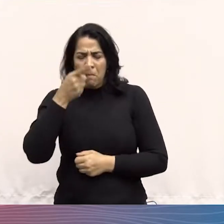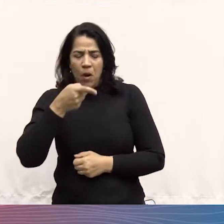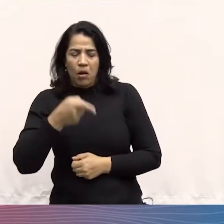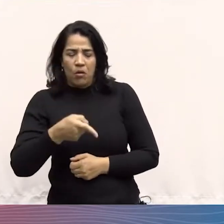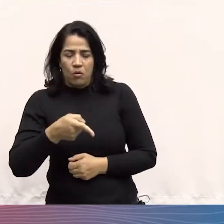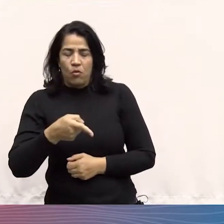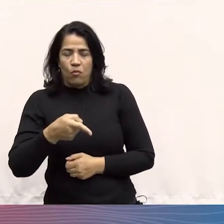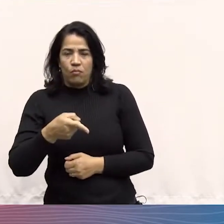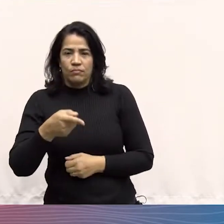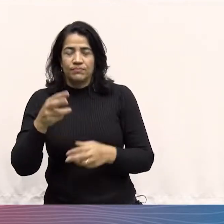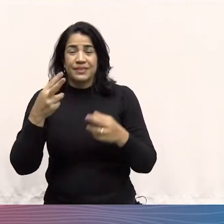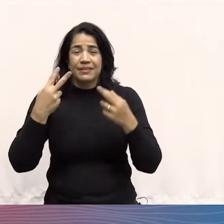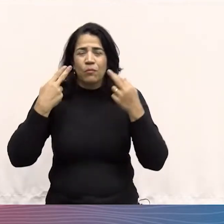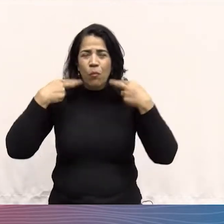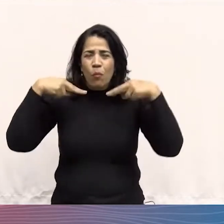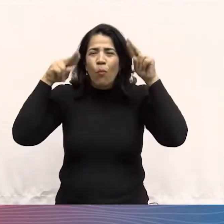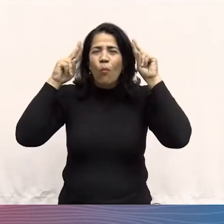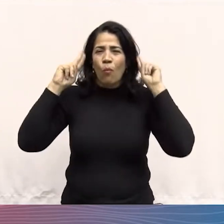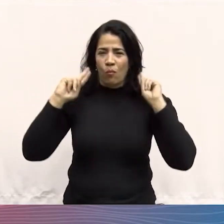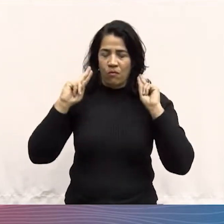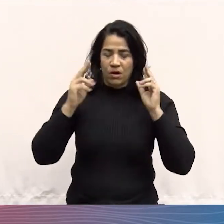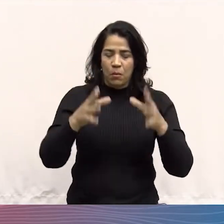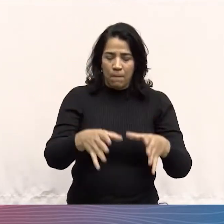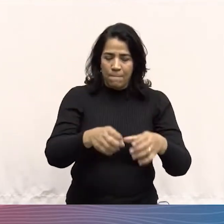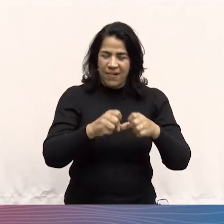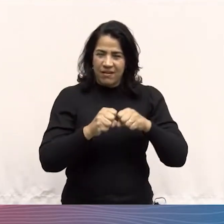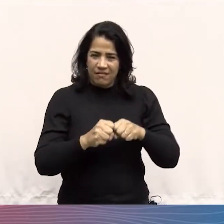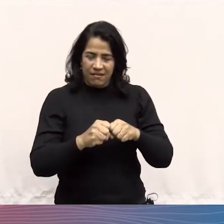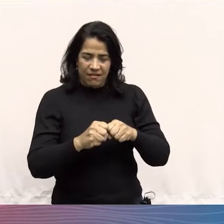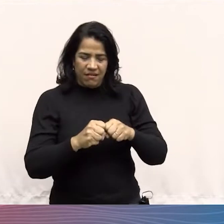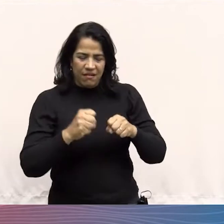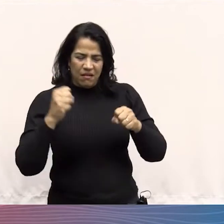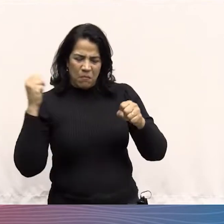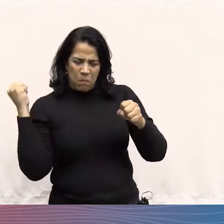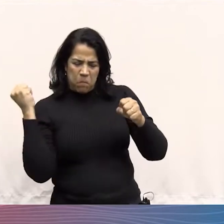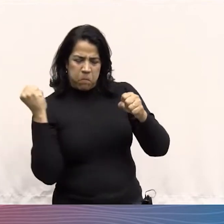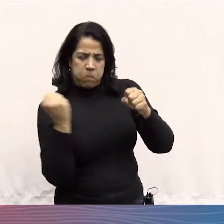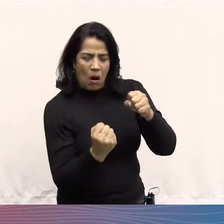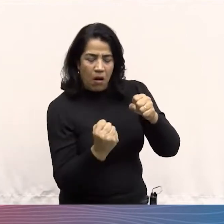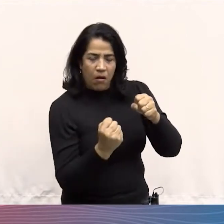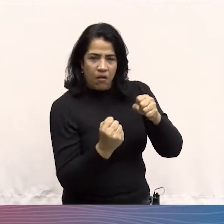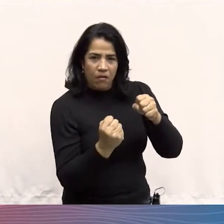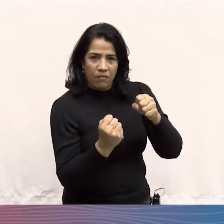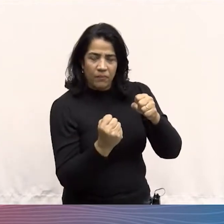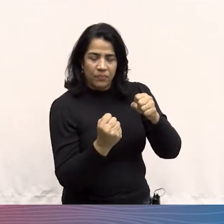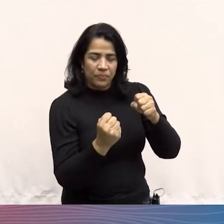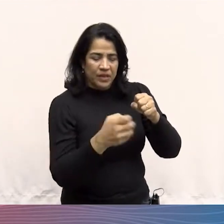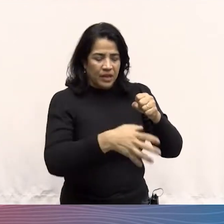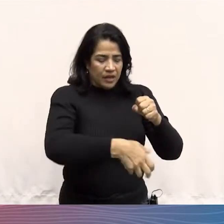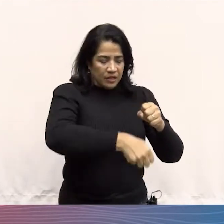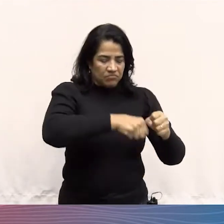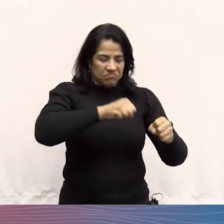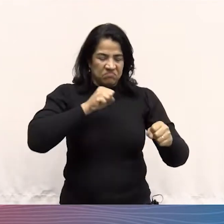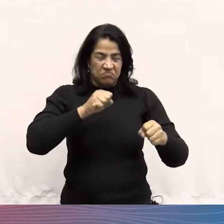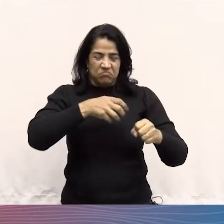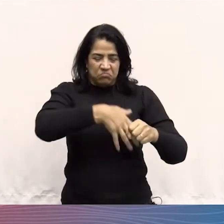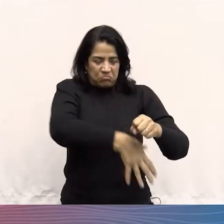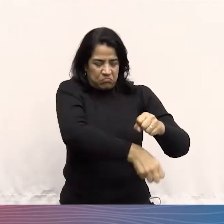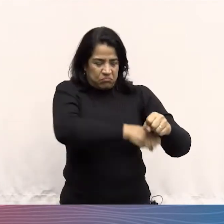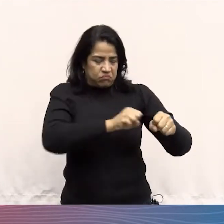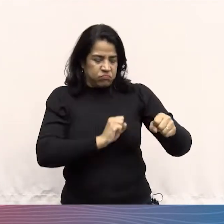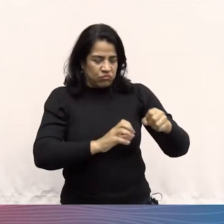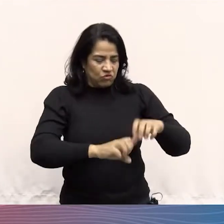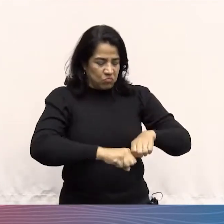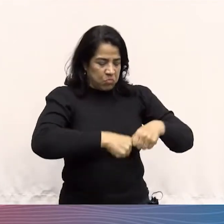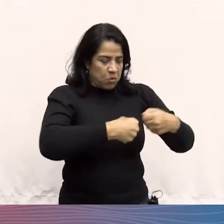com essa pele de animal vestiu o homem, né? Adão e Eva. Isso significa